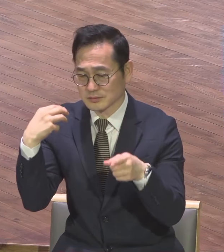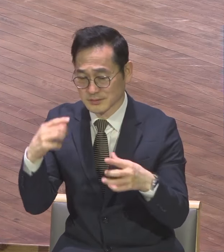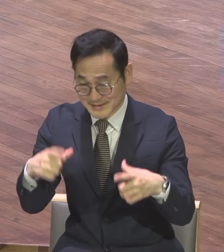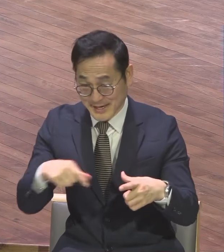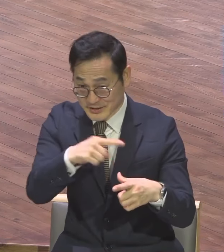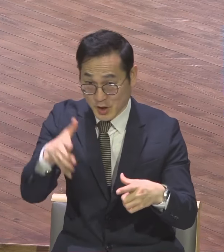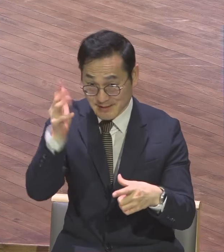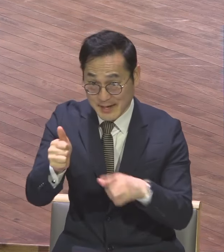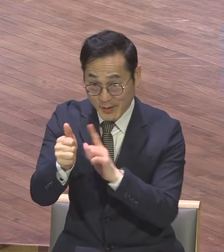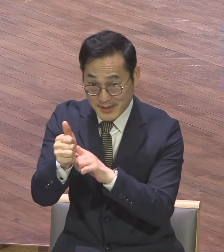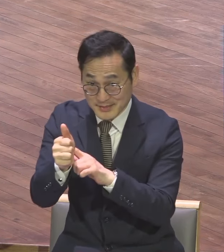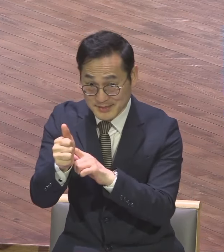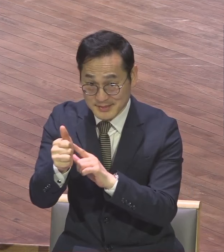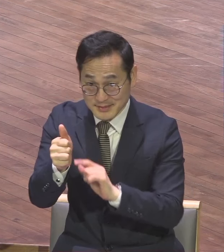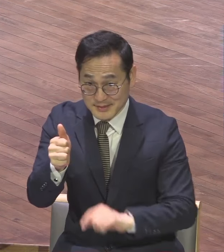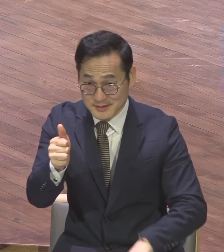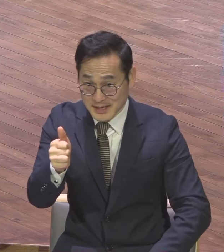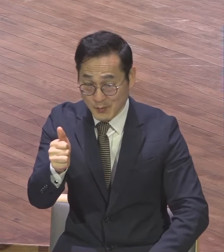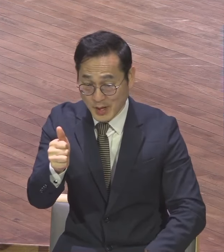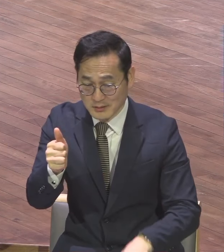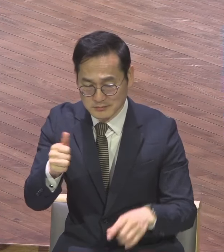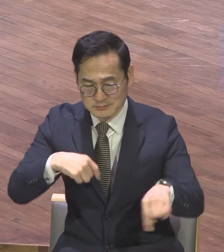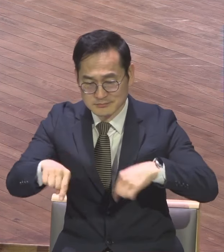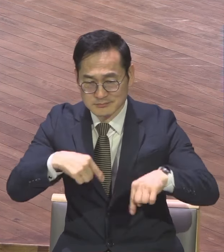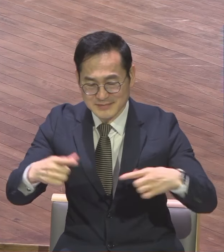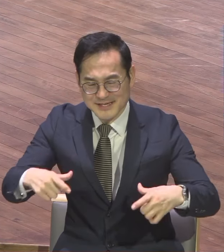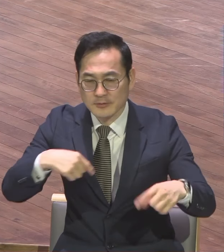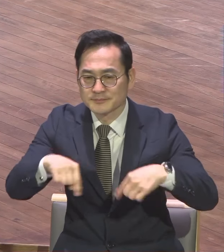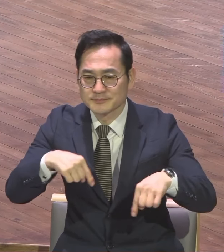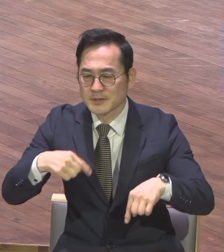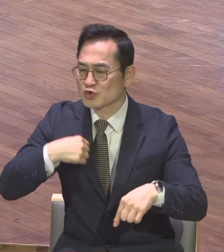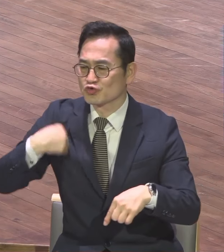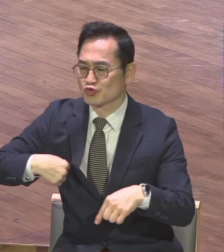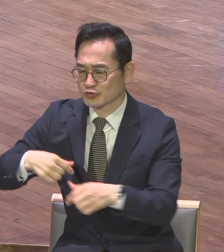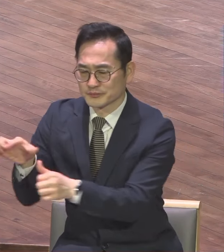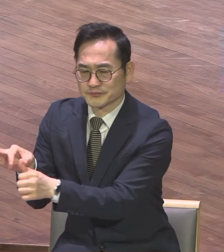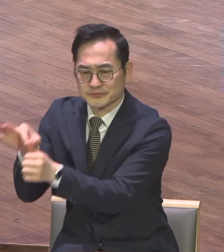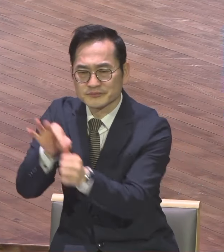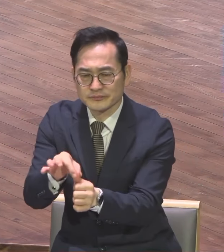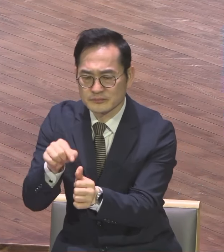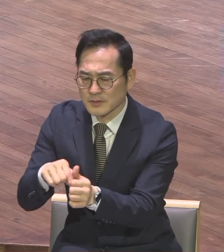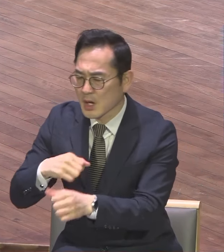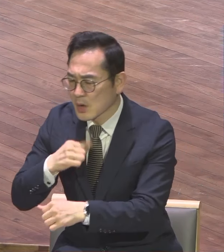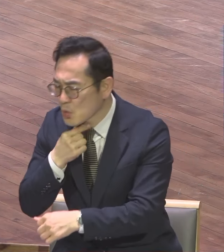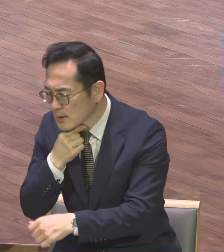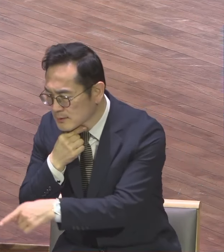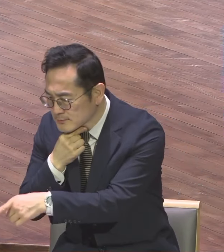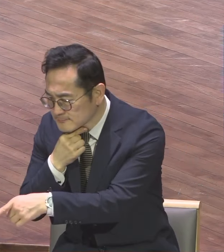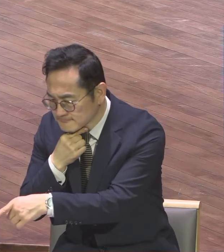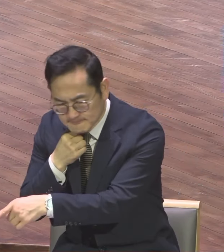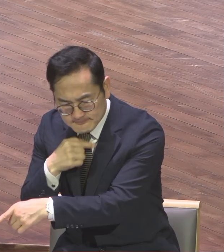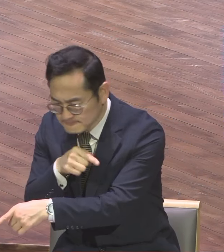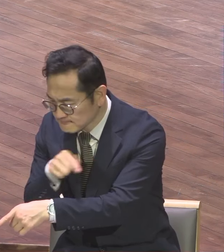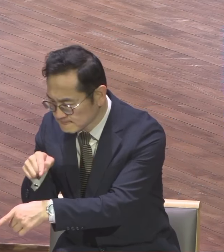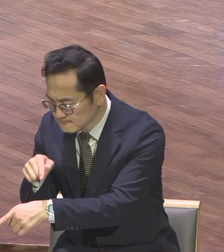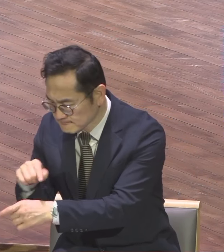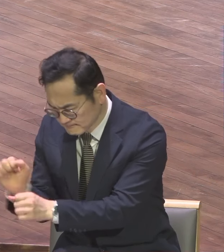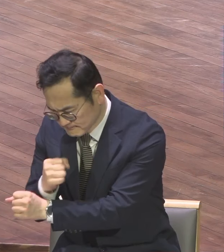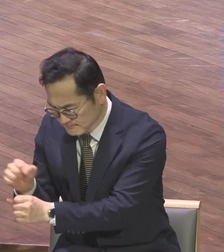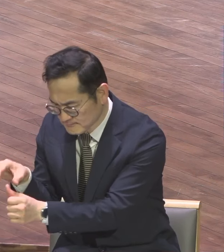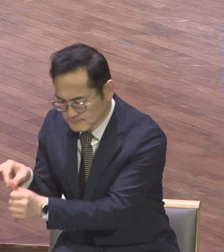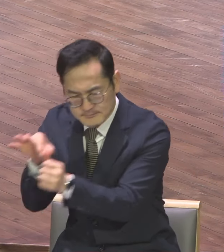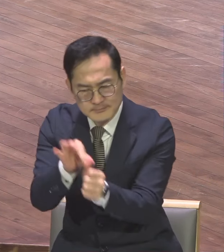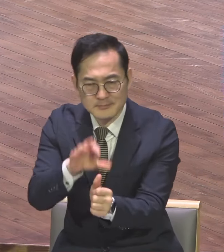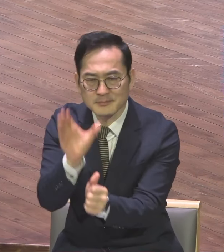통치하고 있는데 이 행정장관을 이제 중국이 입맛대로 자기 사람들을 그렇게